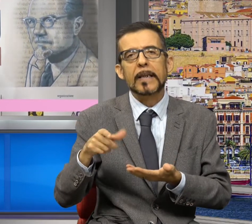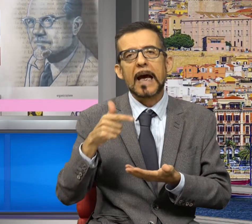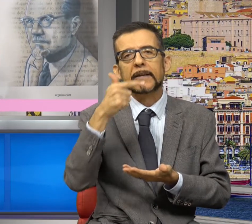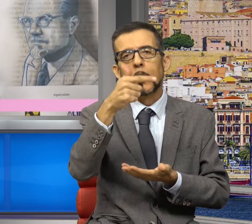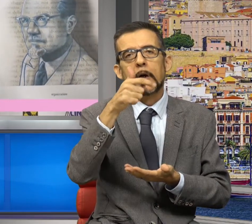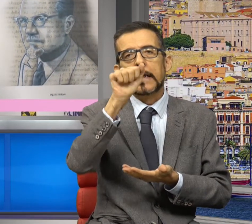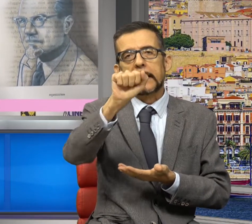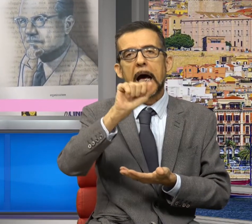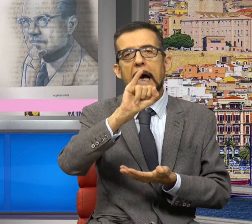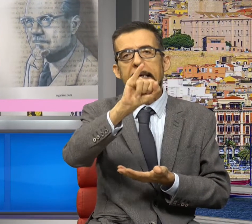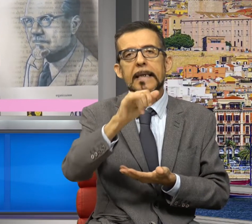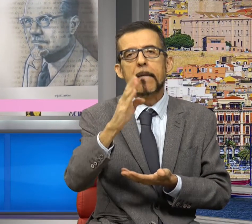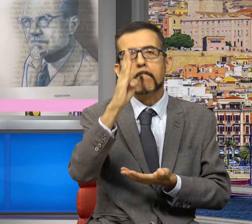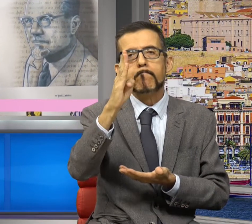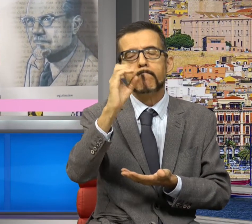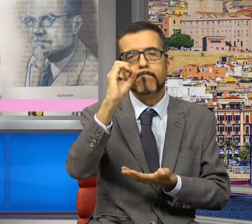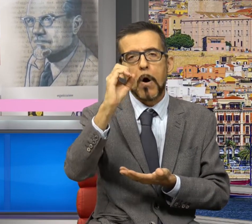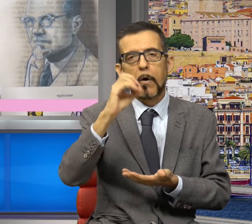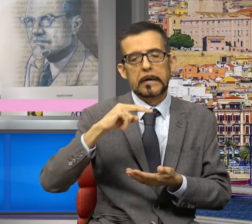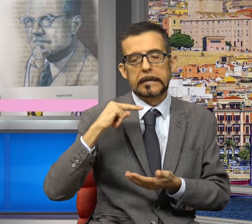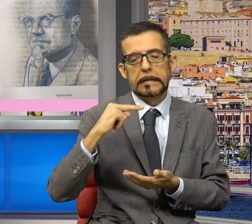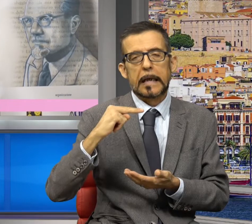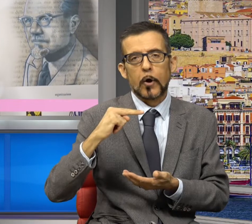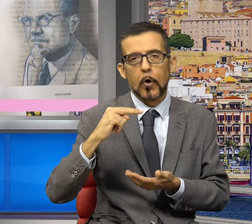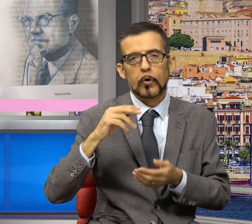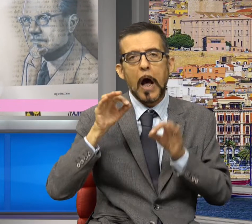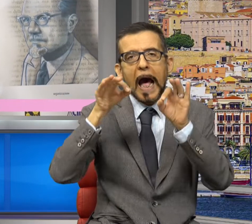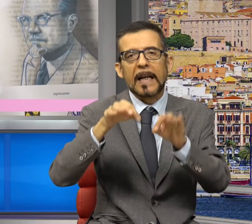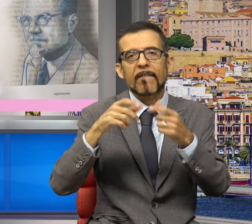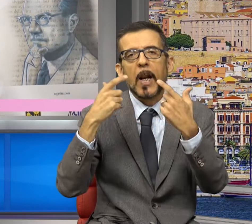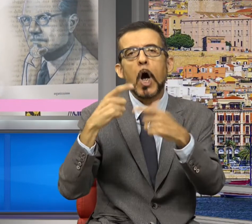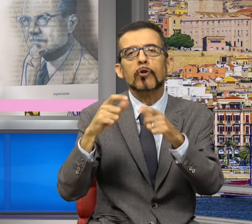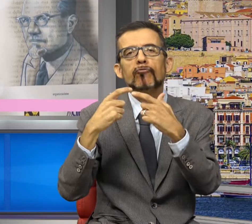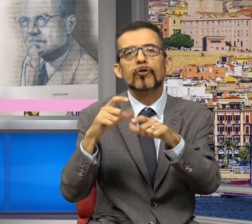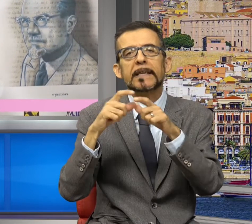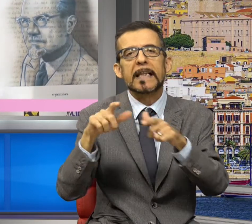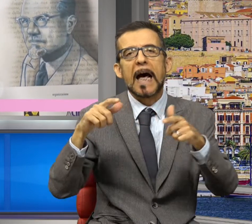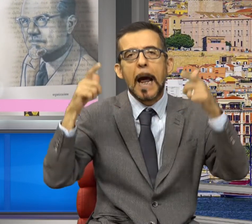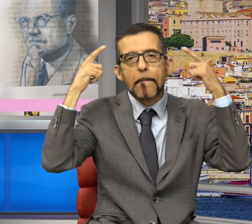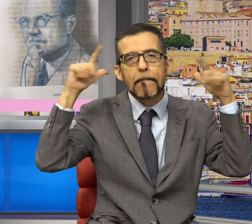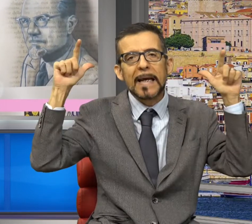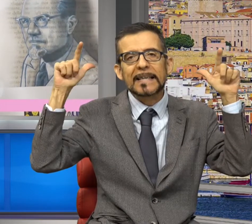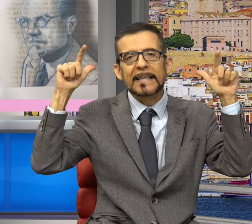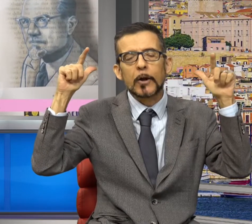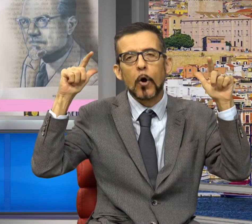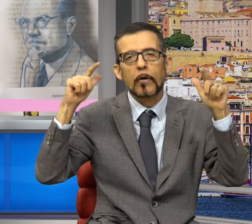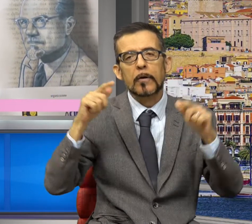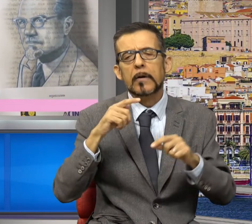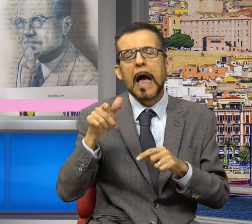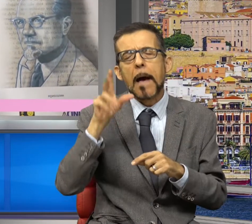da Città del Messico, un premio meritatissimo. È uno scrittore che abbiamo conosciuto in Spagna, a Gijón, dove